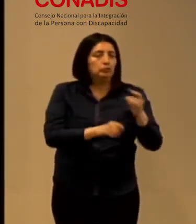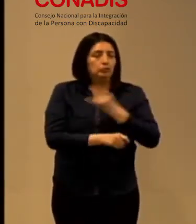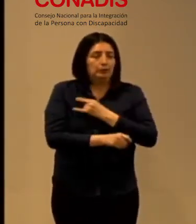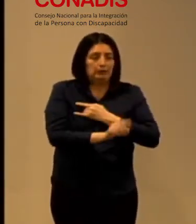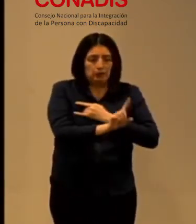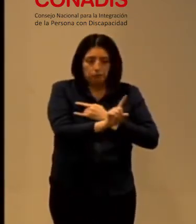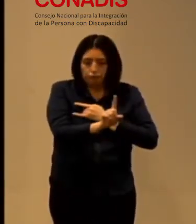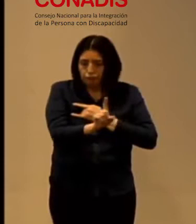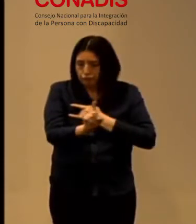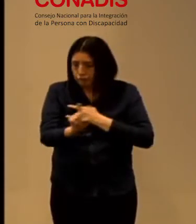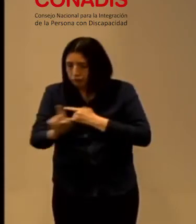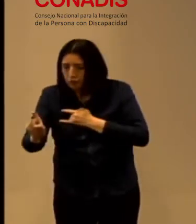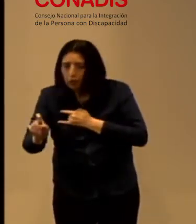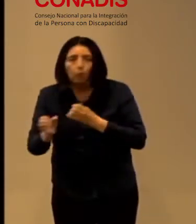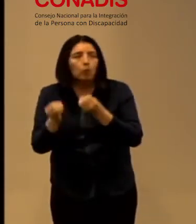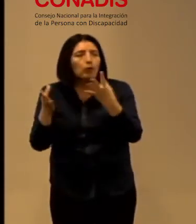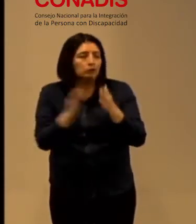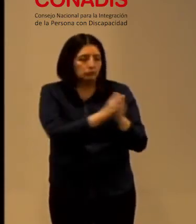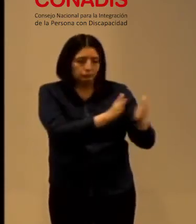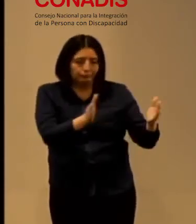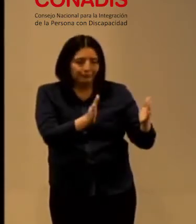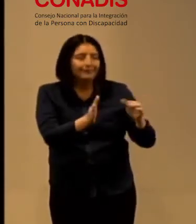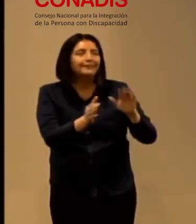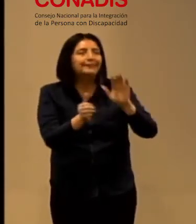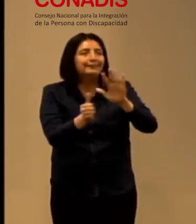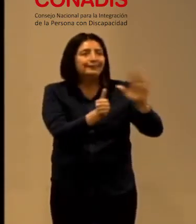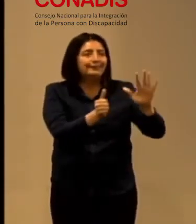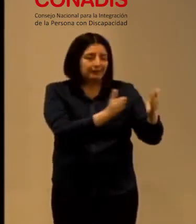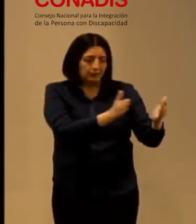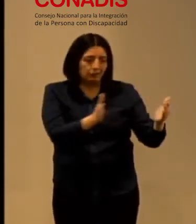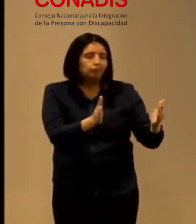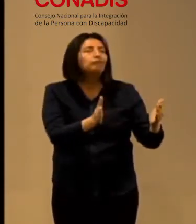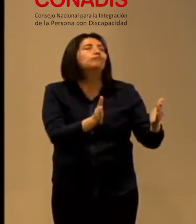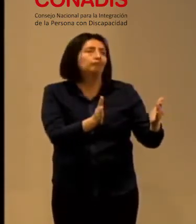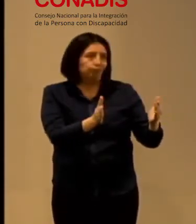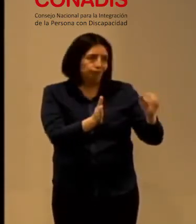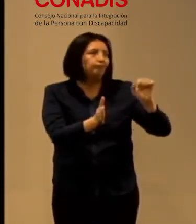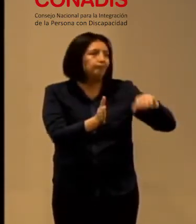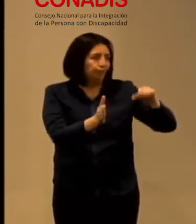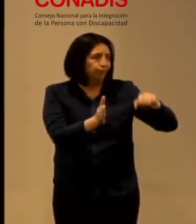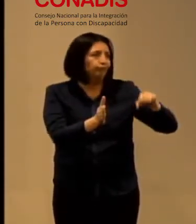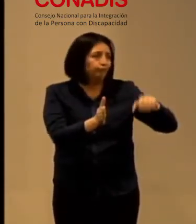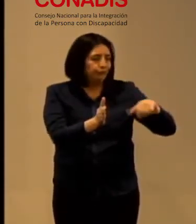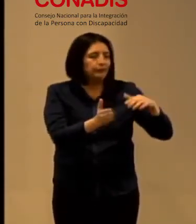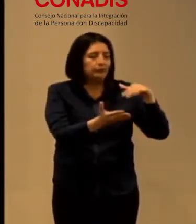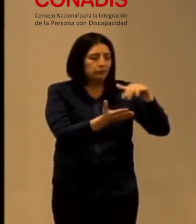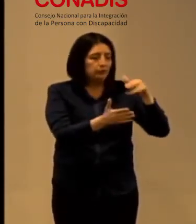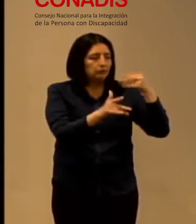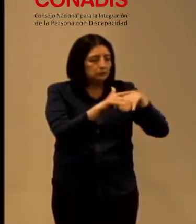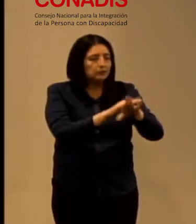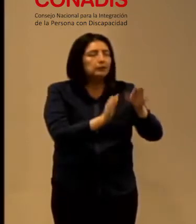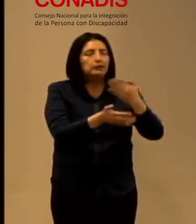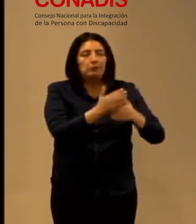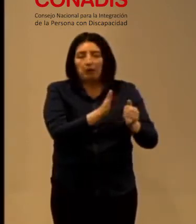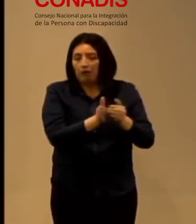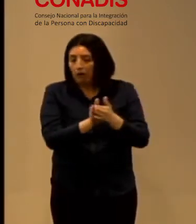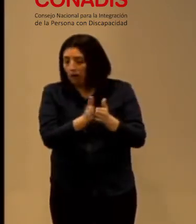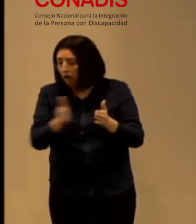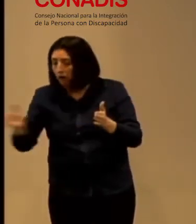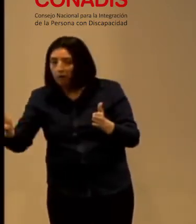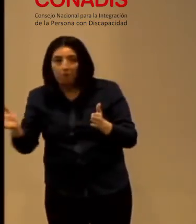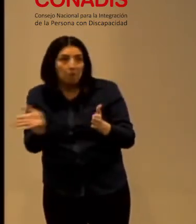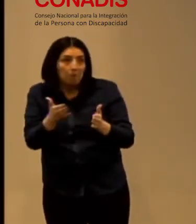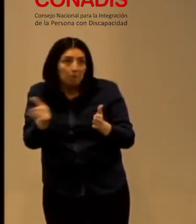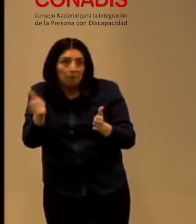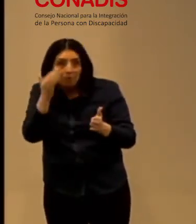Entonces, tenemos que 66 universidades declaran que tienen estudiantes con discapacidad. No sabemos si las otras es porque no